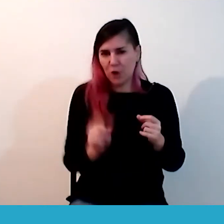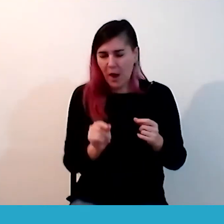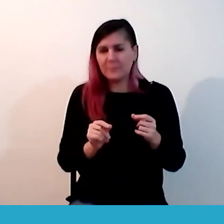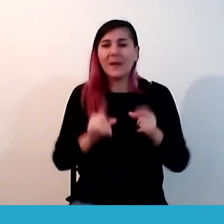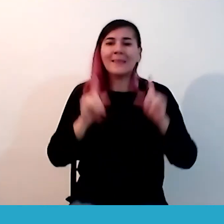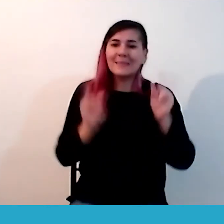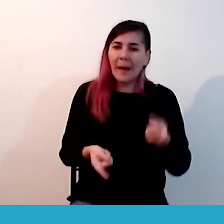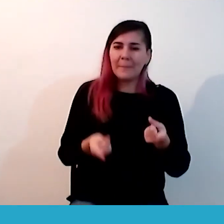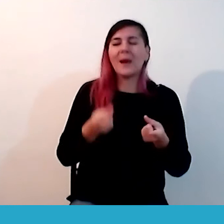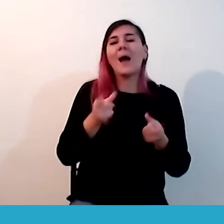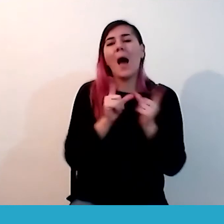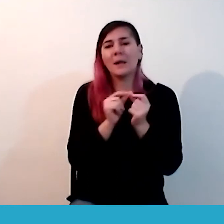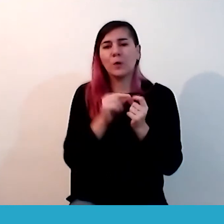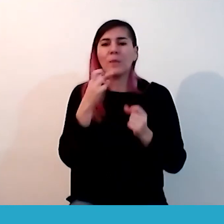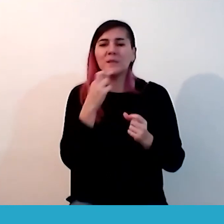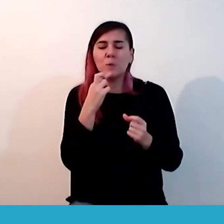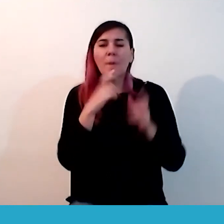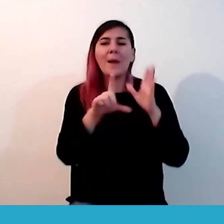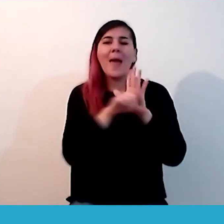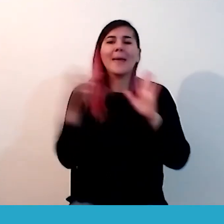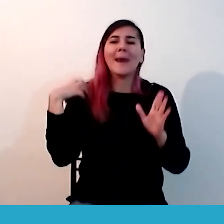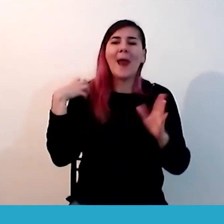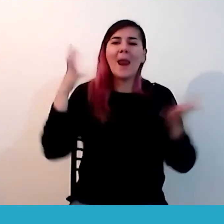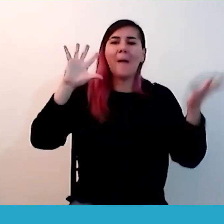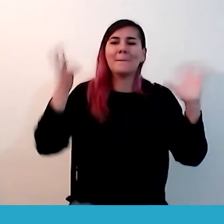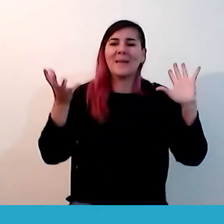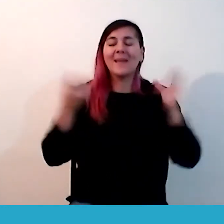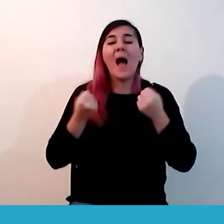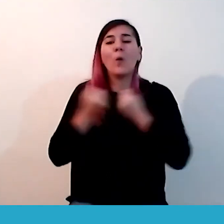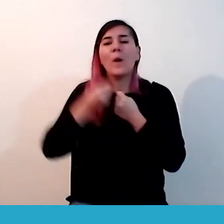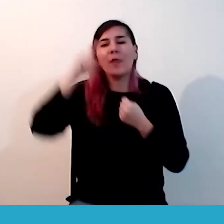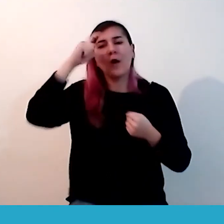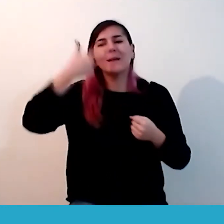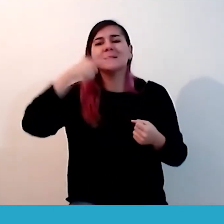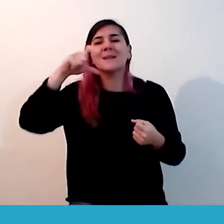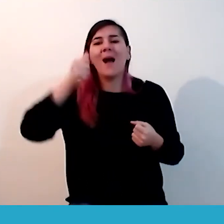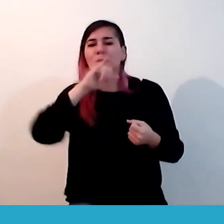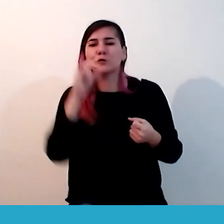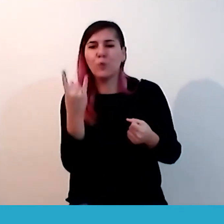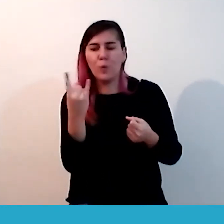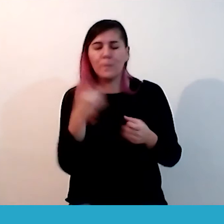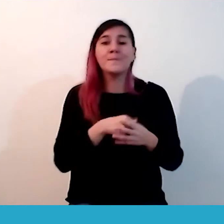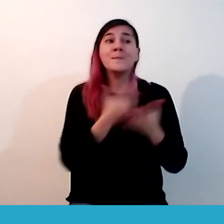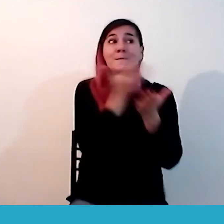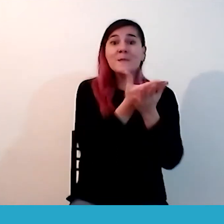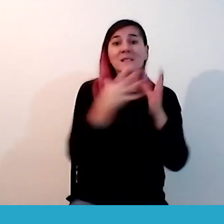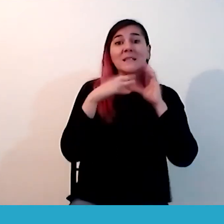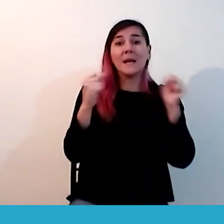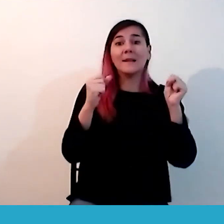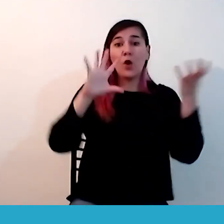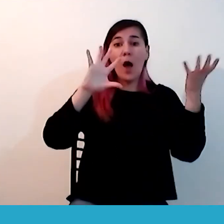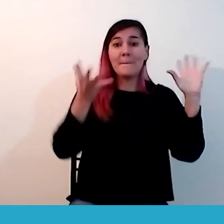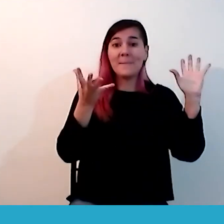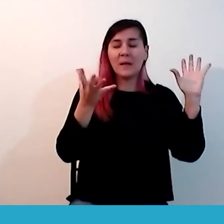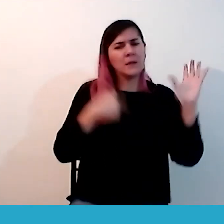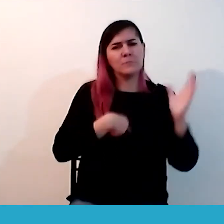violación del artículo 19 de la Ley General del Ambiente y el Acuerdo de Escazú. Solicita asimismo al Secretario de Ambiente proceda a rechazar el estudio de impacto ambiental